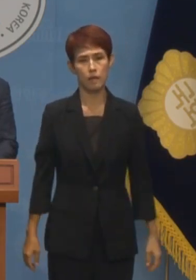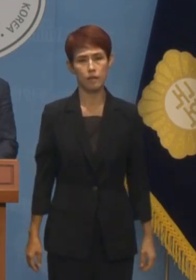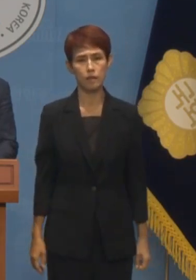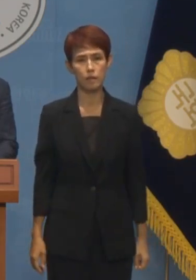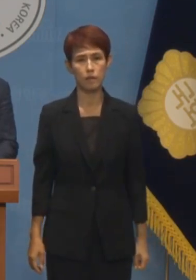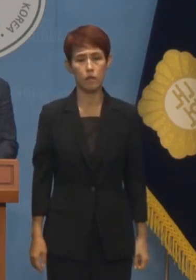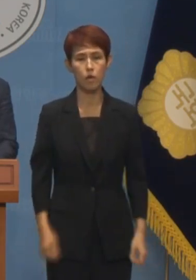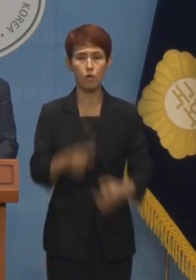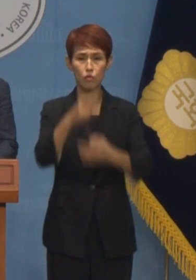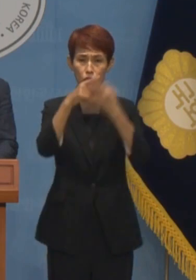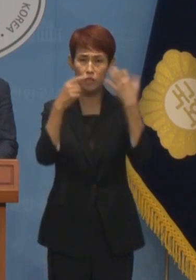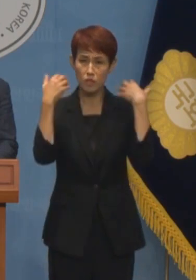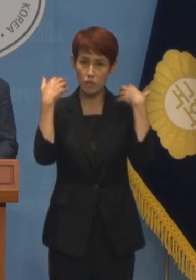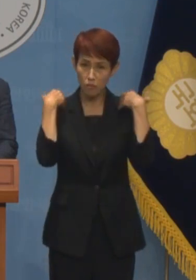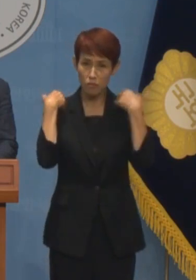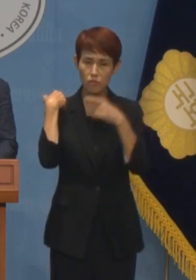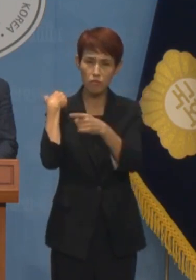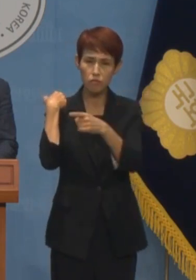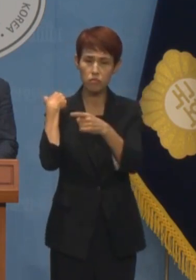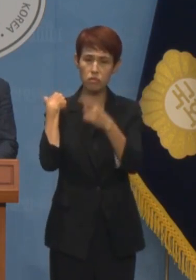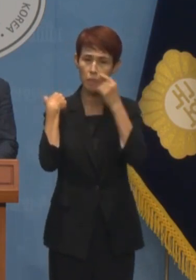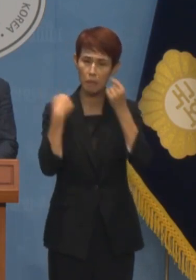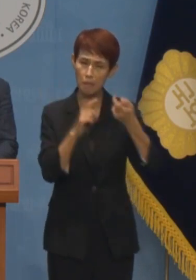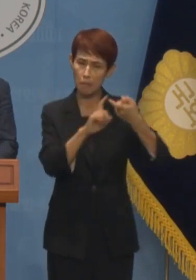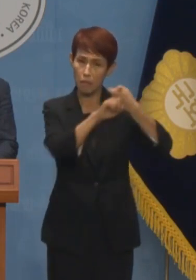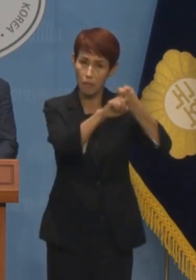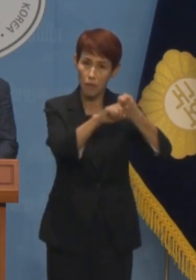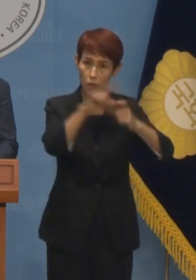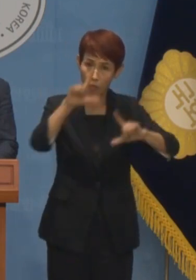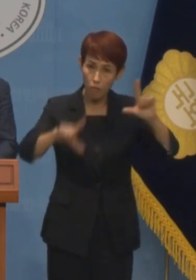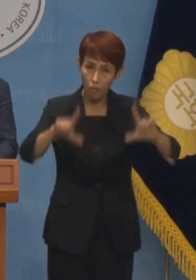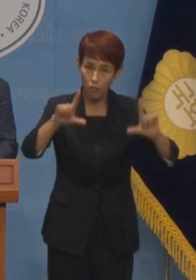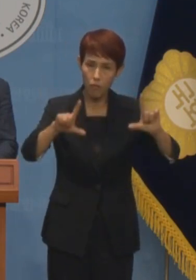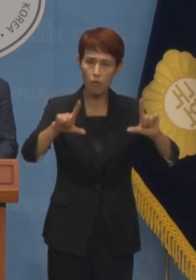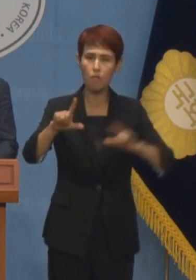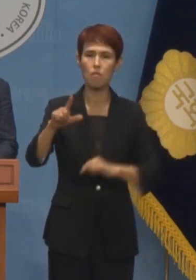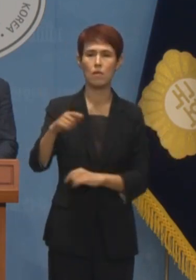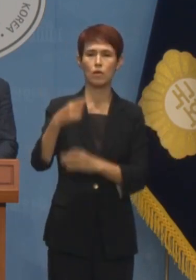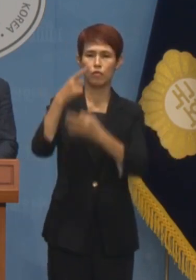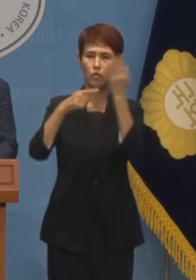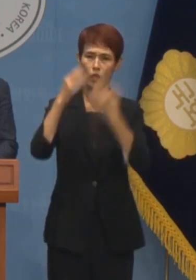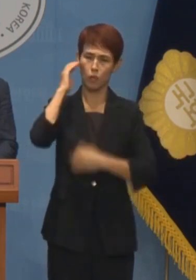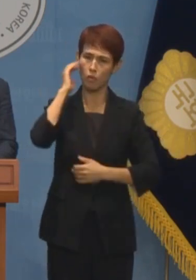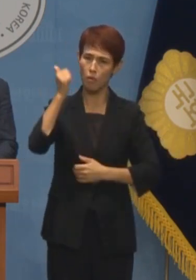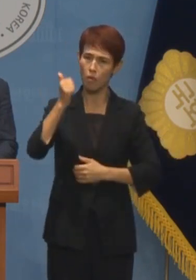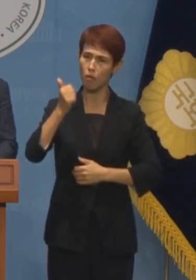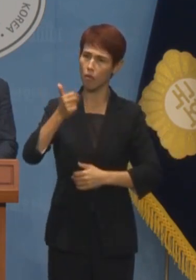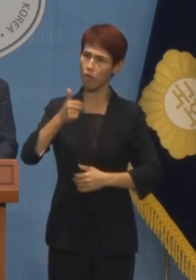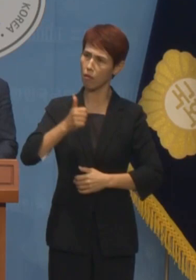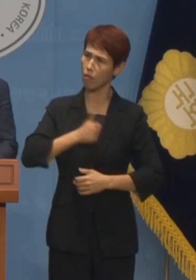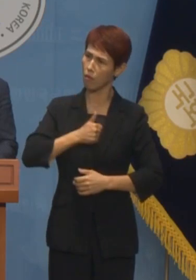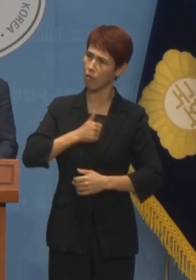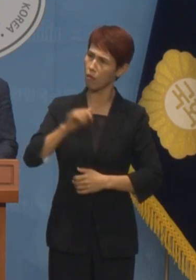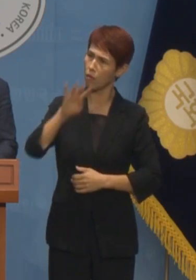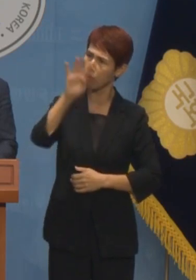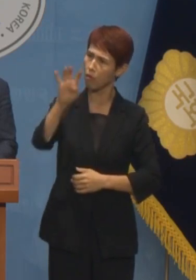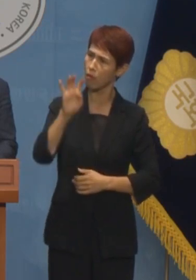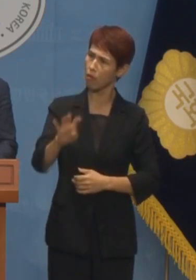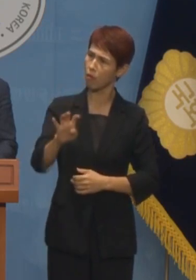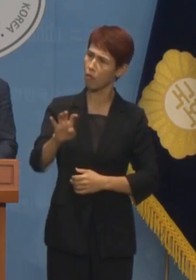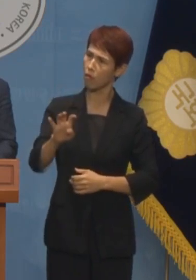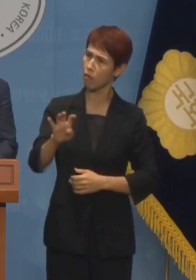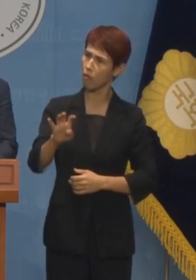윤석열 정부의 친일 막장 행보는 윤석열 대통령의 정체성에 대한 근본적 물음으로 되돌아오고